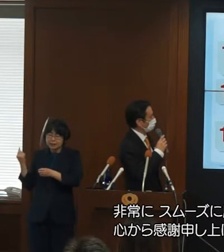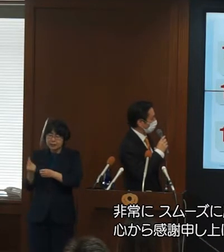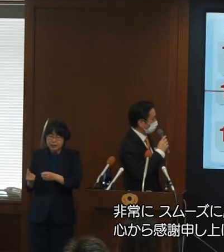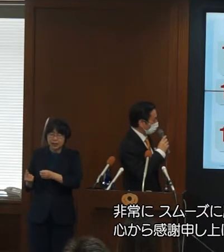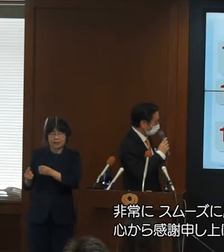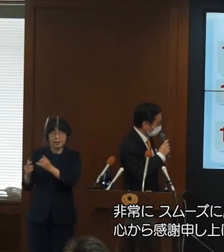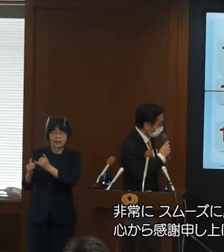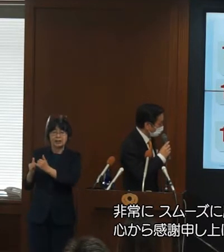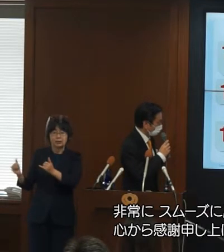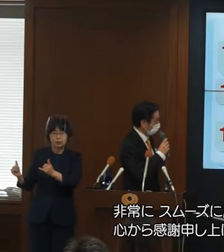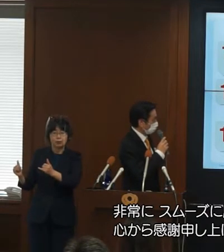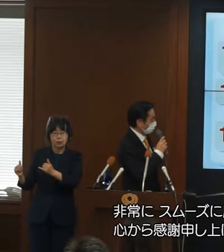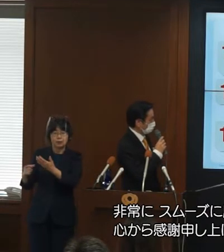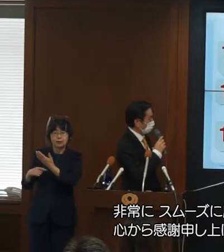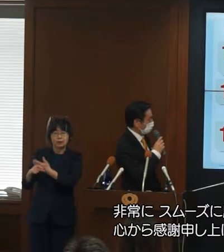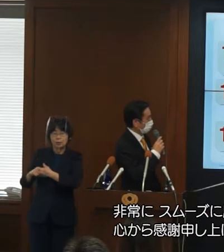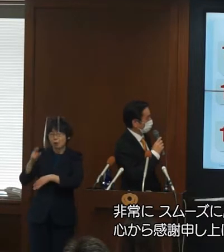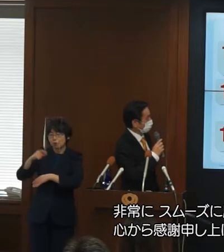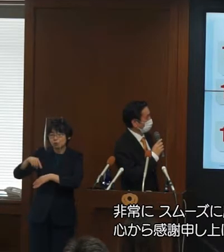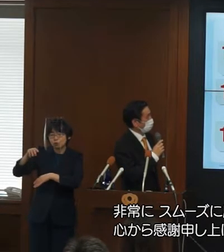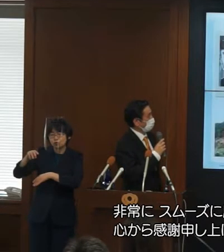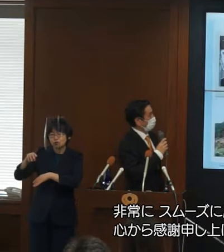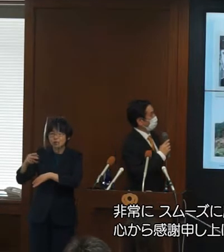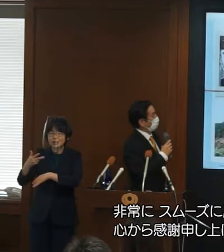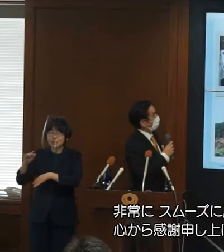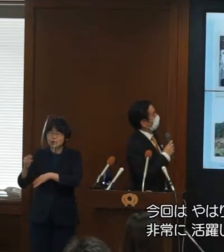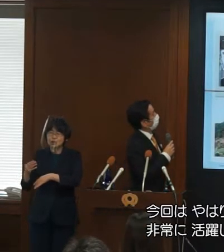思います。心から感謝申し上げたいと思います。はい、